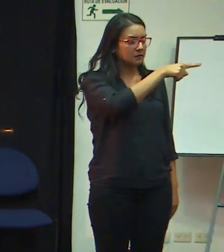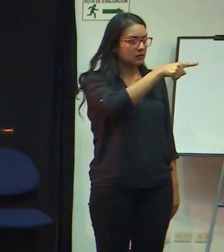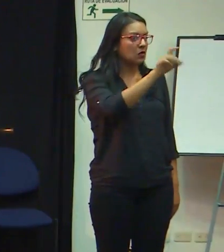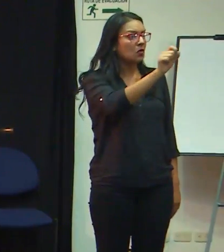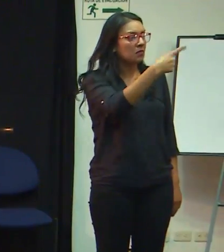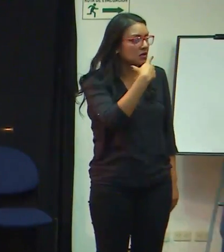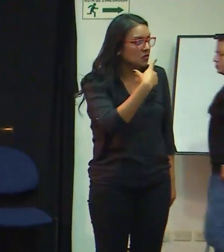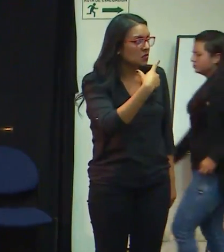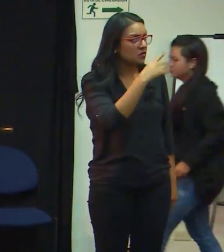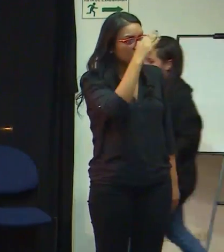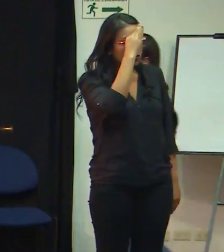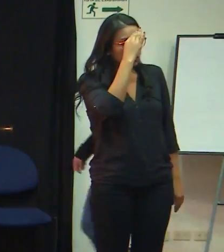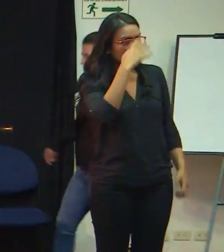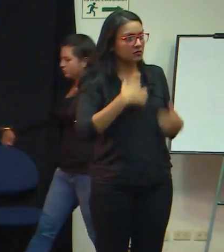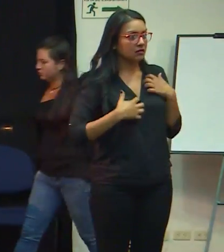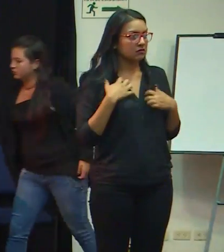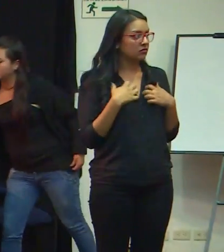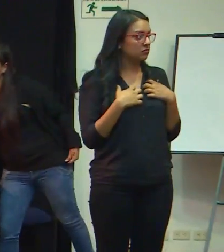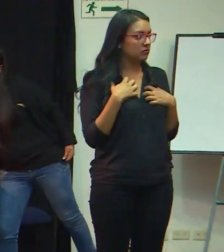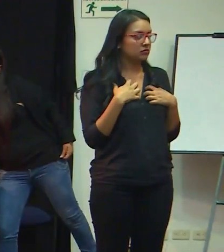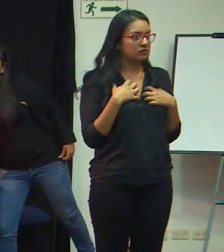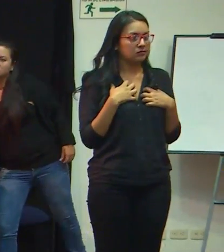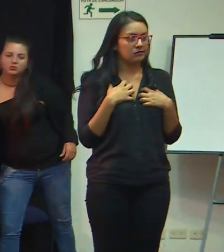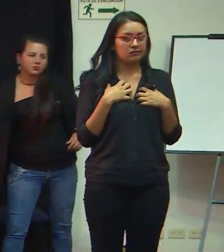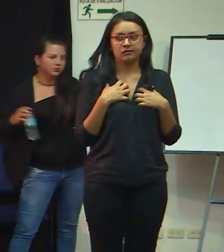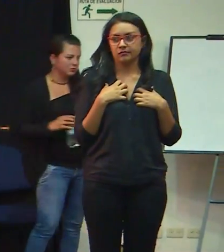¿O preguntas, inquietudes?